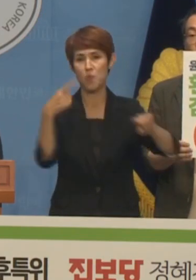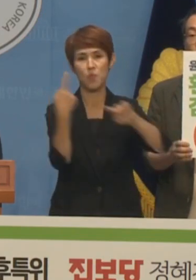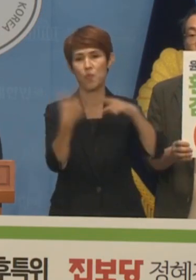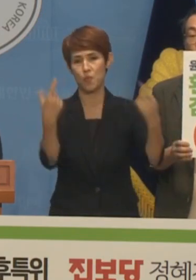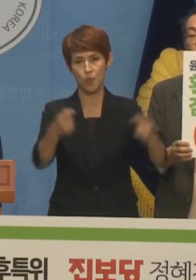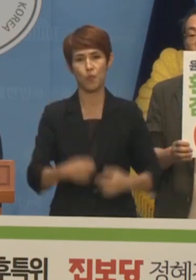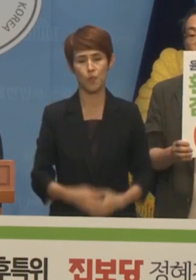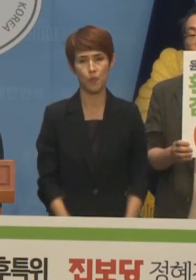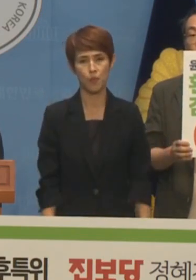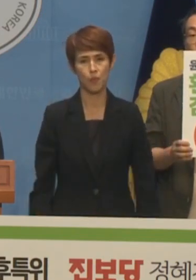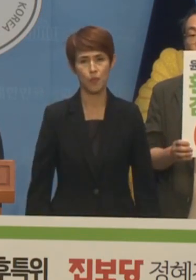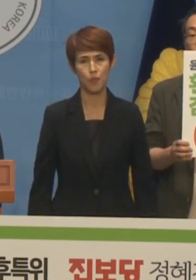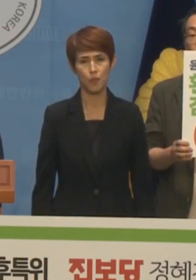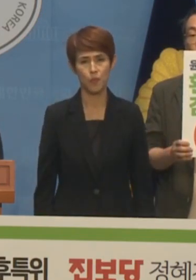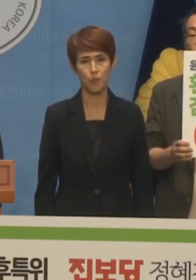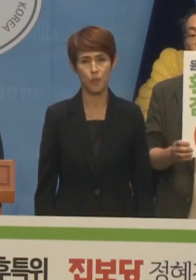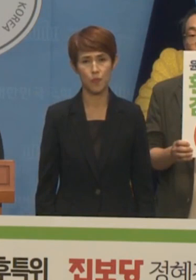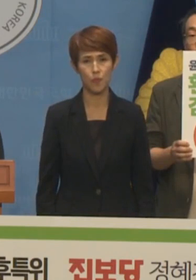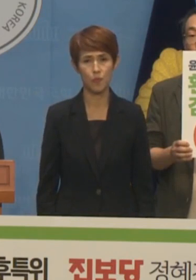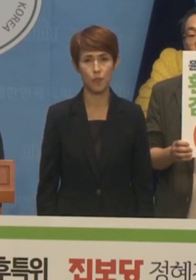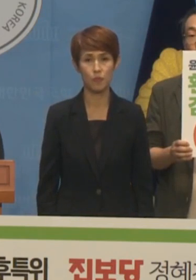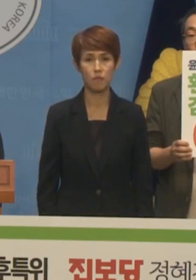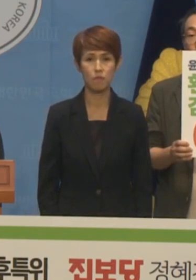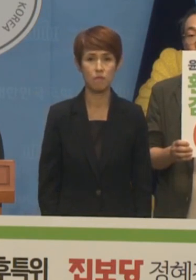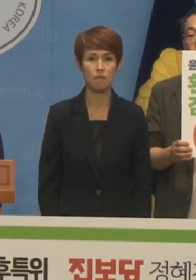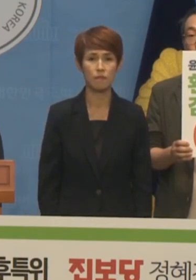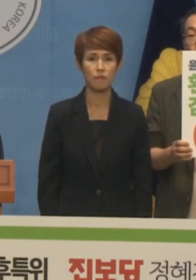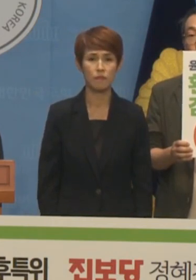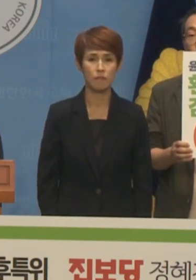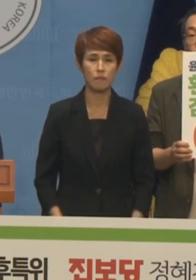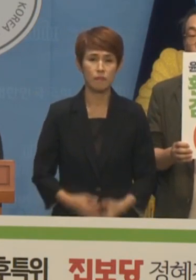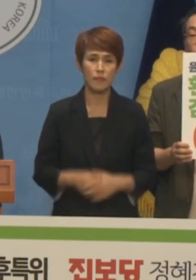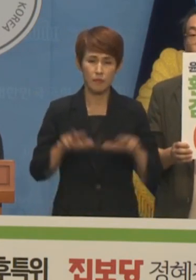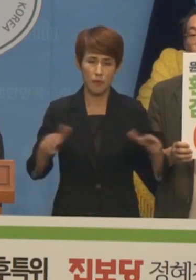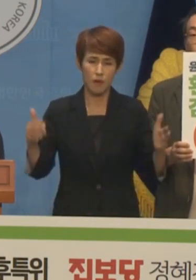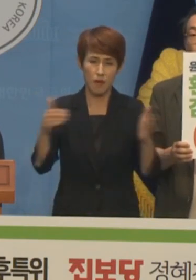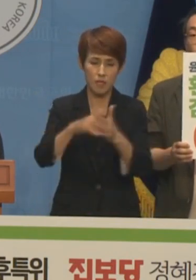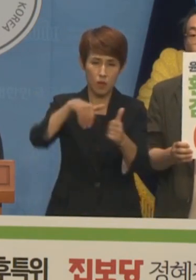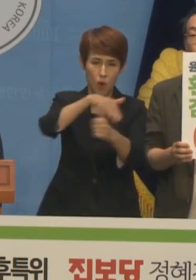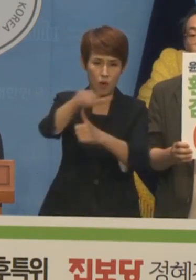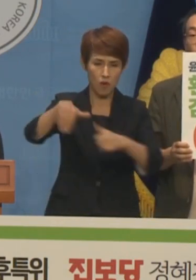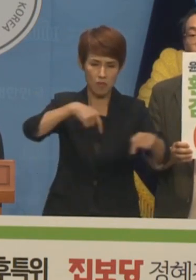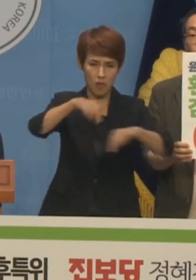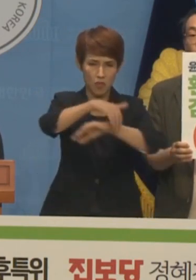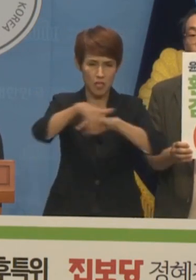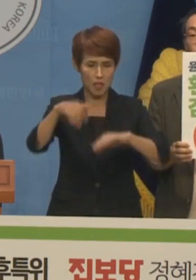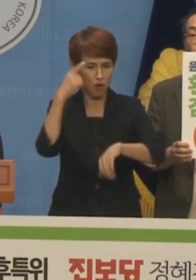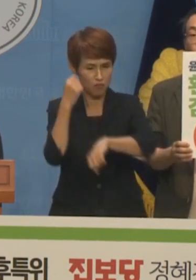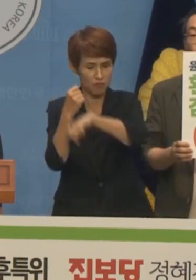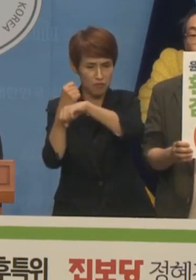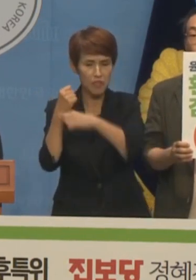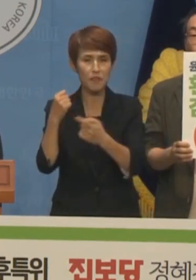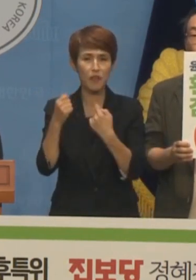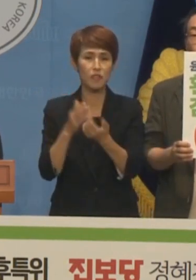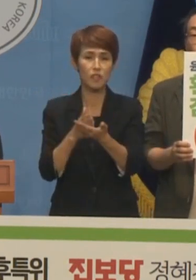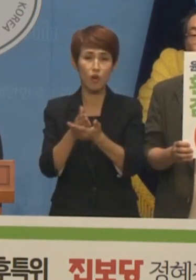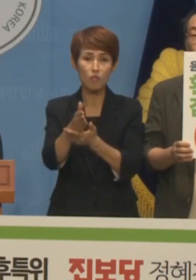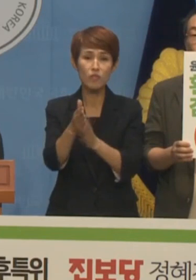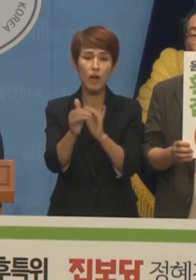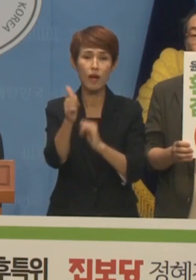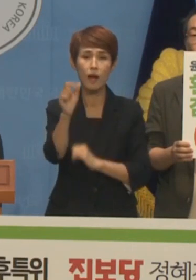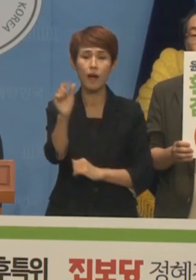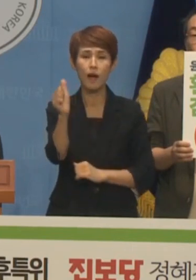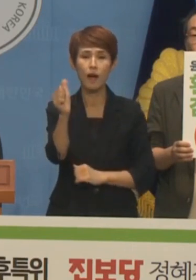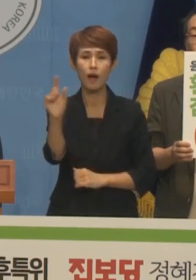없습니다. 당장 수십 년 동안 환경정책을 연구하며 환경 전문가라고 평가받은 한화진 장관이